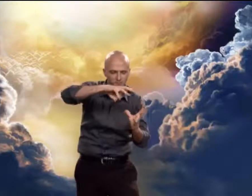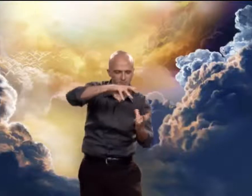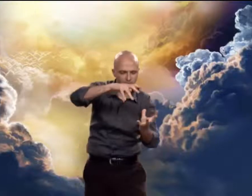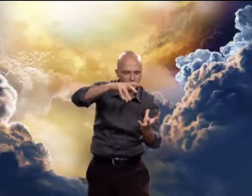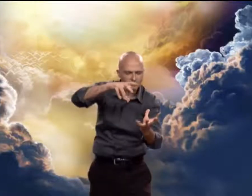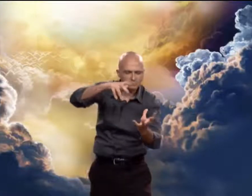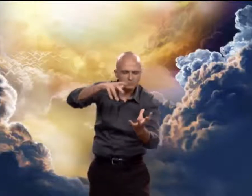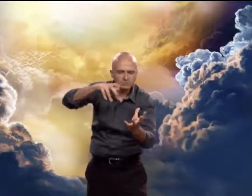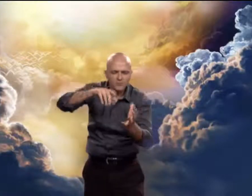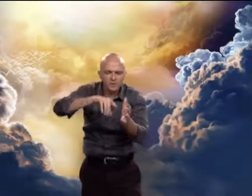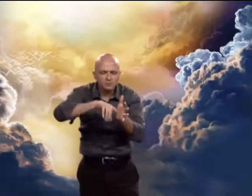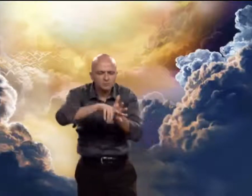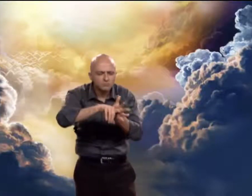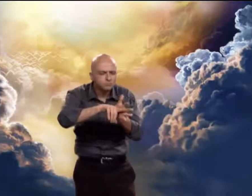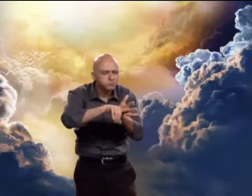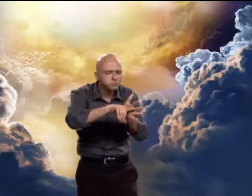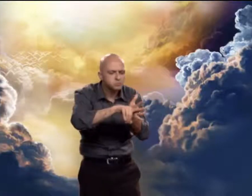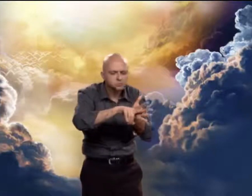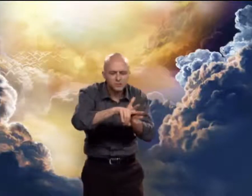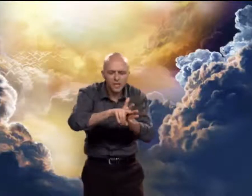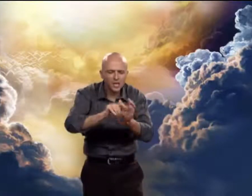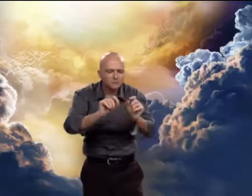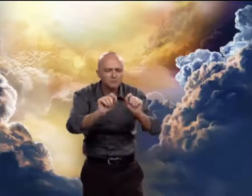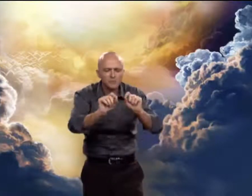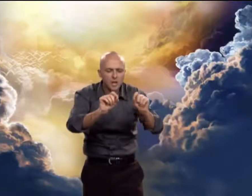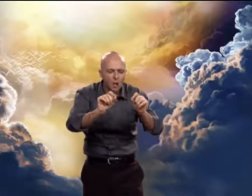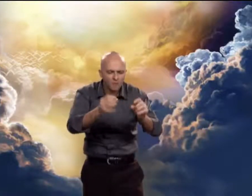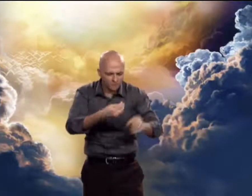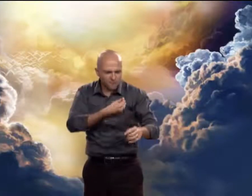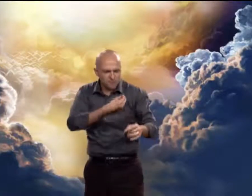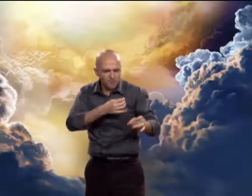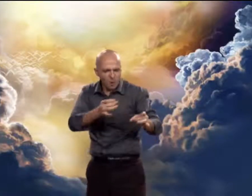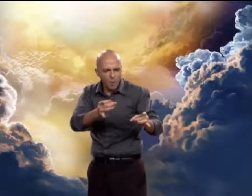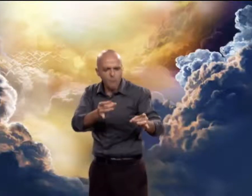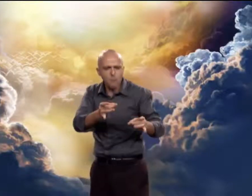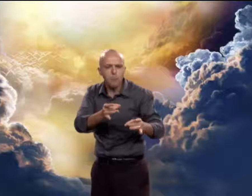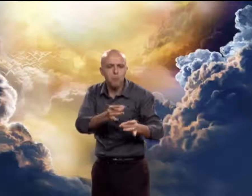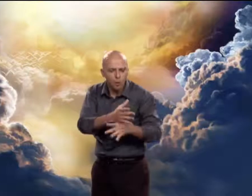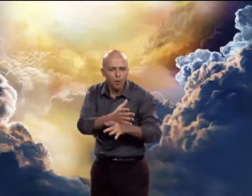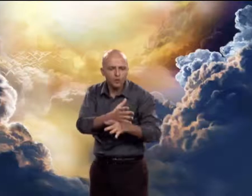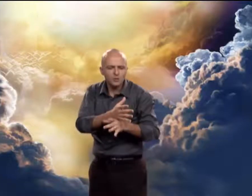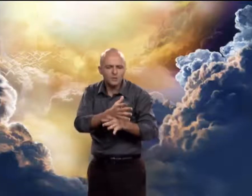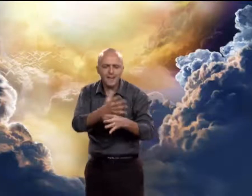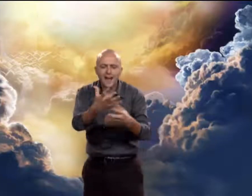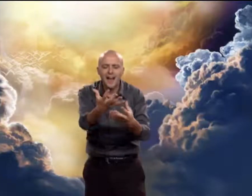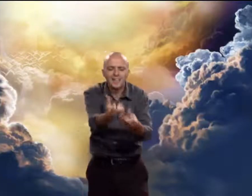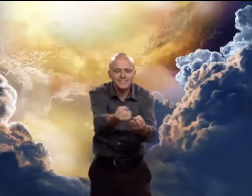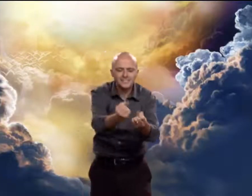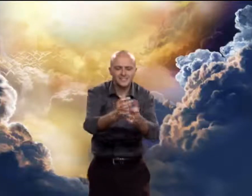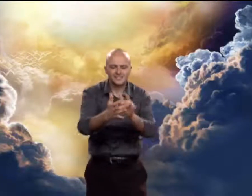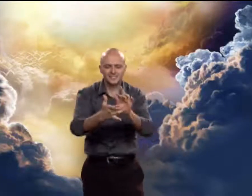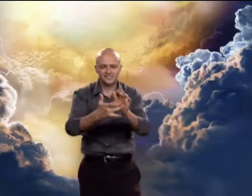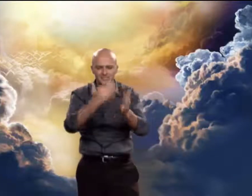religiosos do povo. Eles haviam recusado a luz do céu, portanto não estavam entre aqueles descritos pelo apóstolo